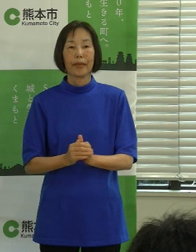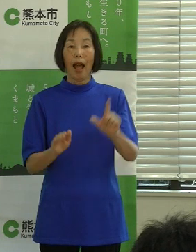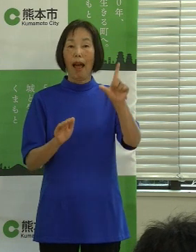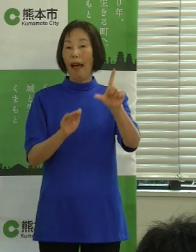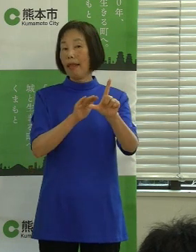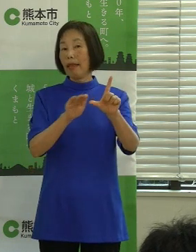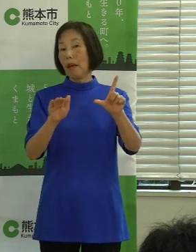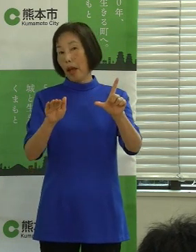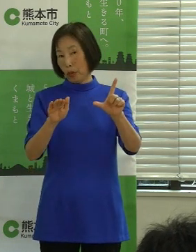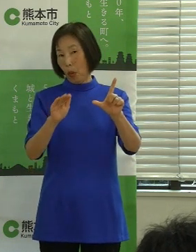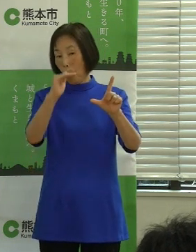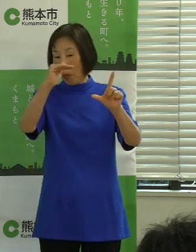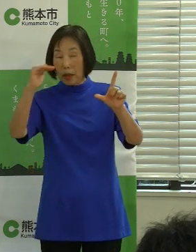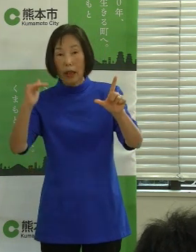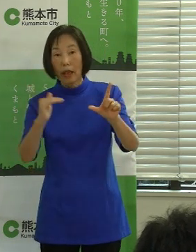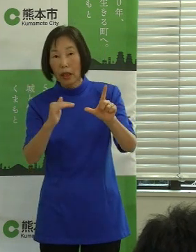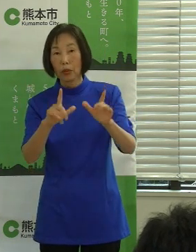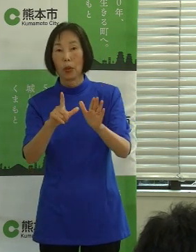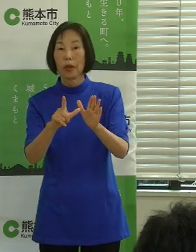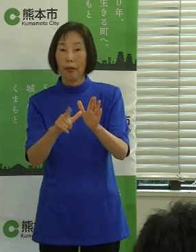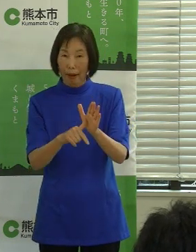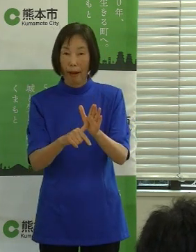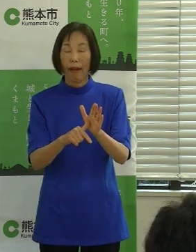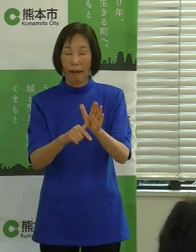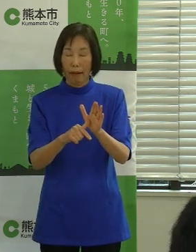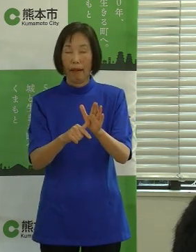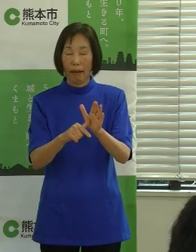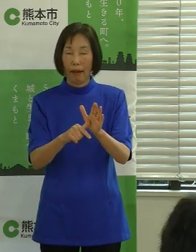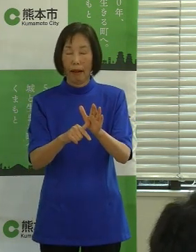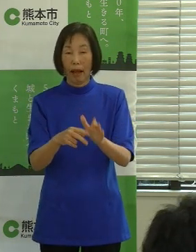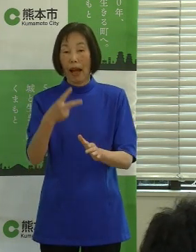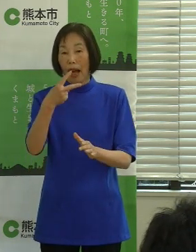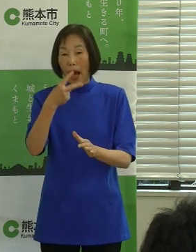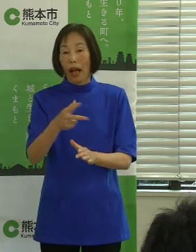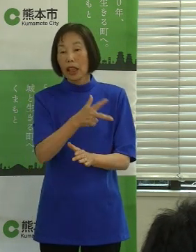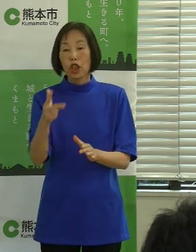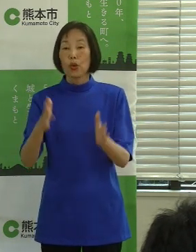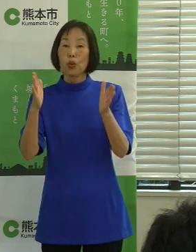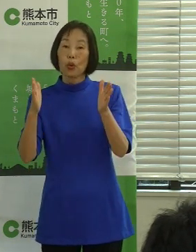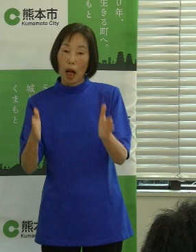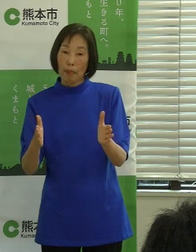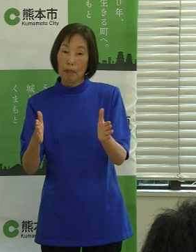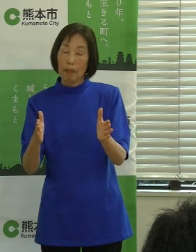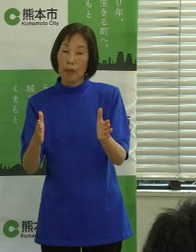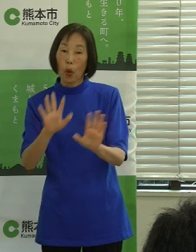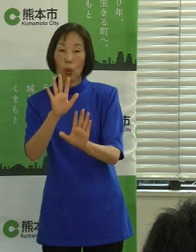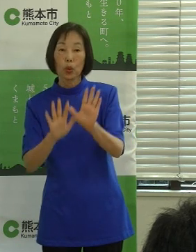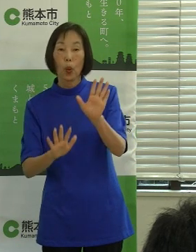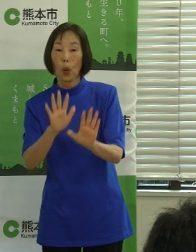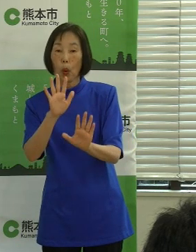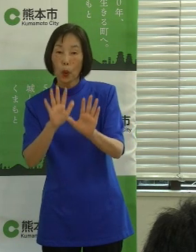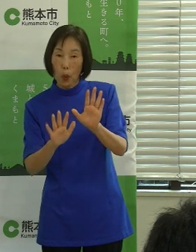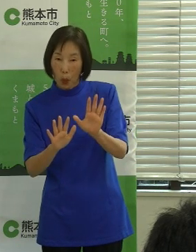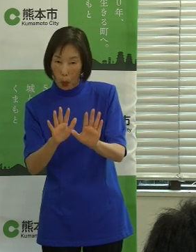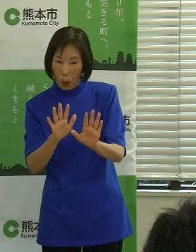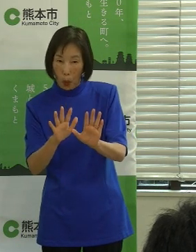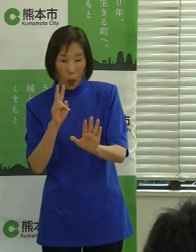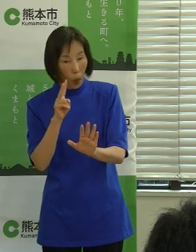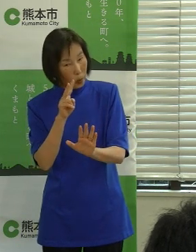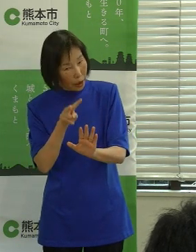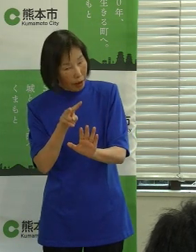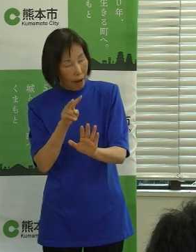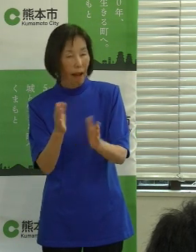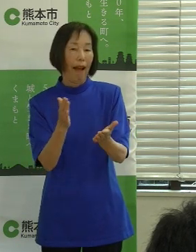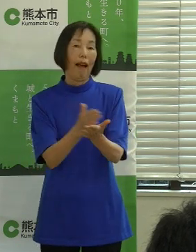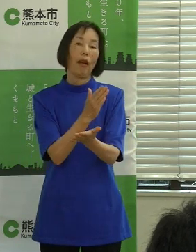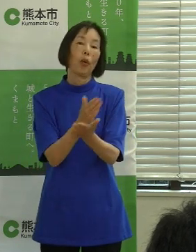ベルを下げる場合には2週間の発生状況を踏まえ総合的